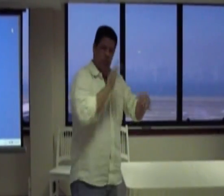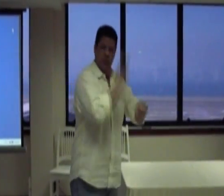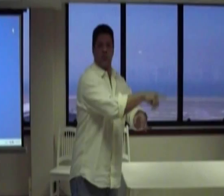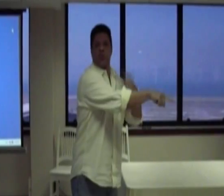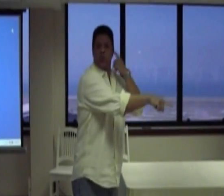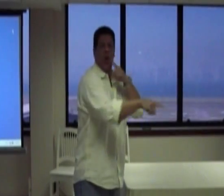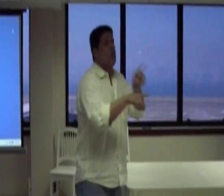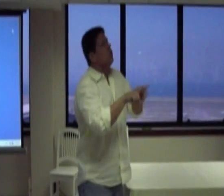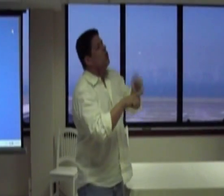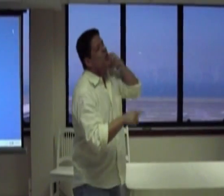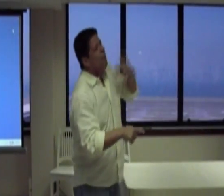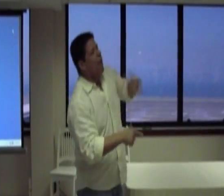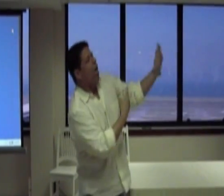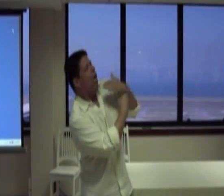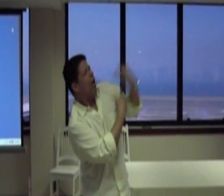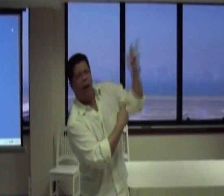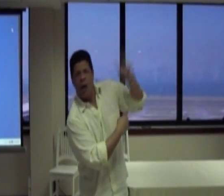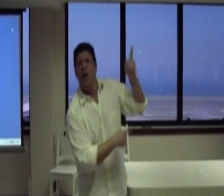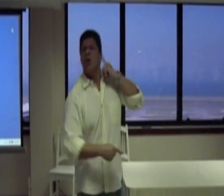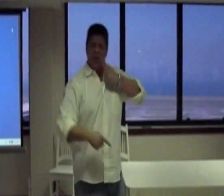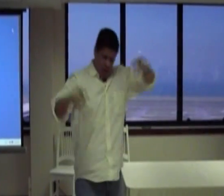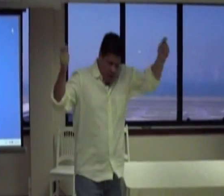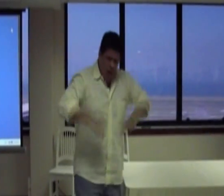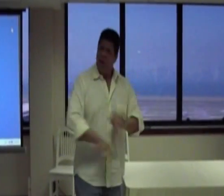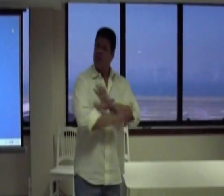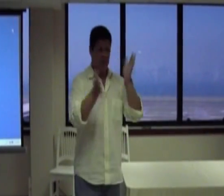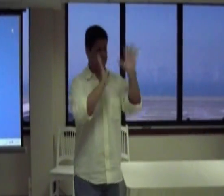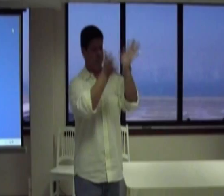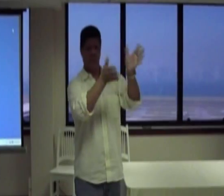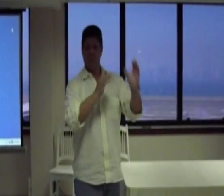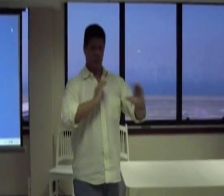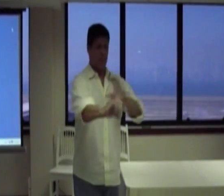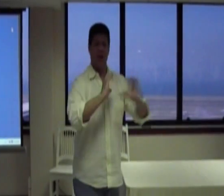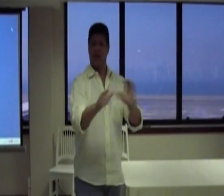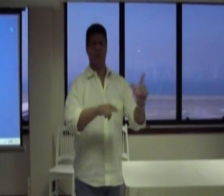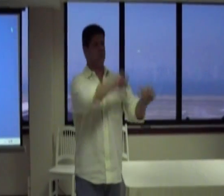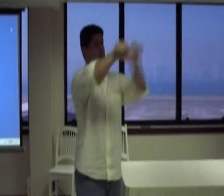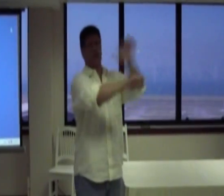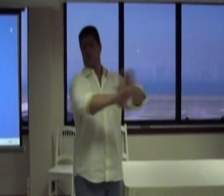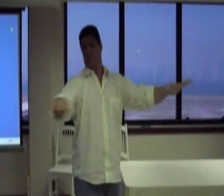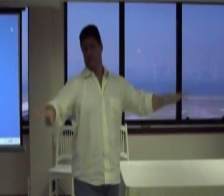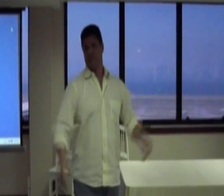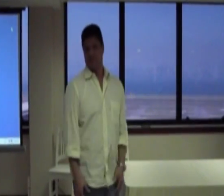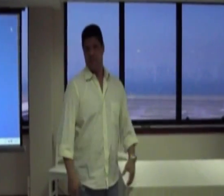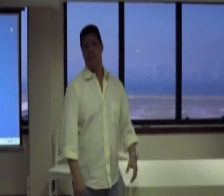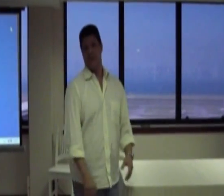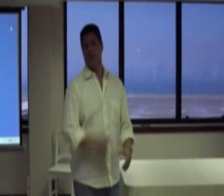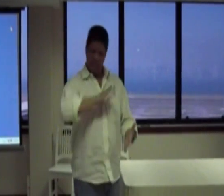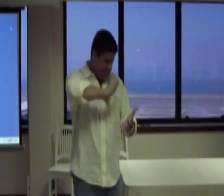surdo, colocar as nossas reivindicações. Não é uma questão de o surdo ineficaz ou então uma questão de piedade, não.